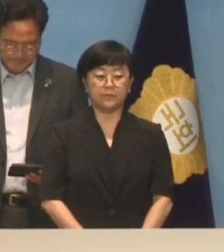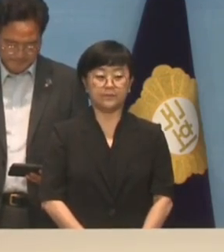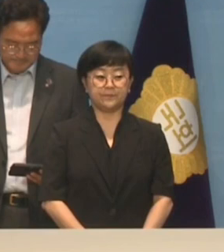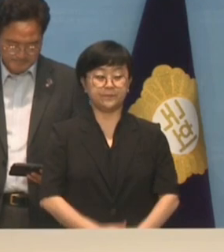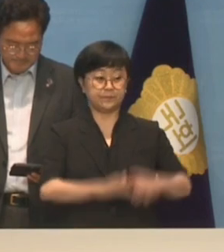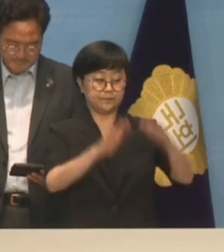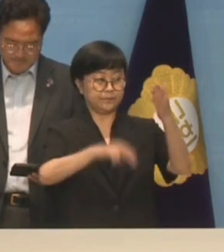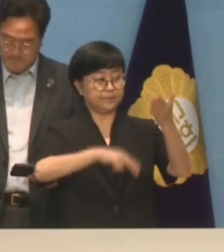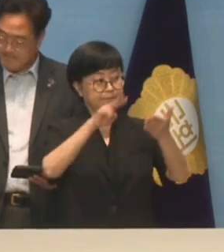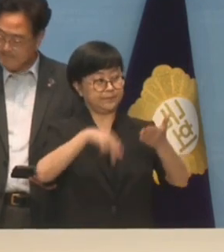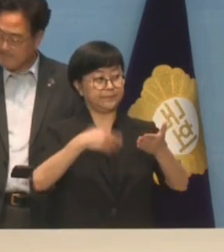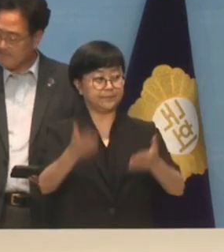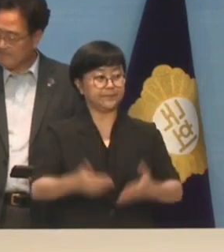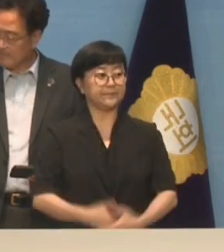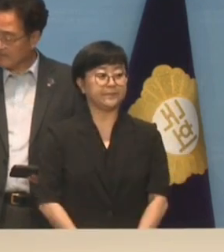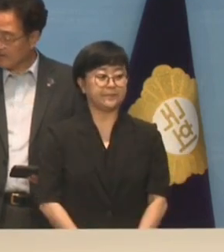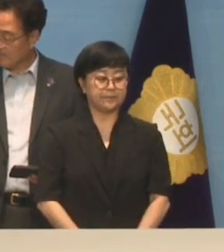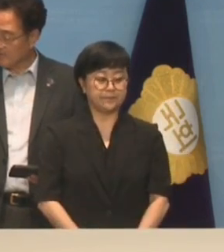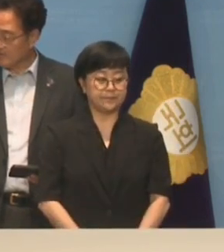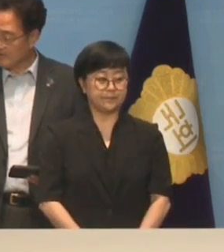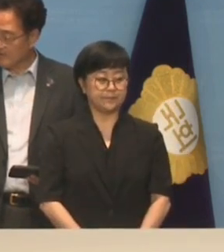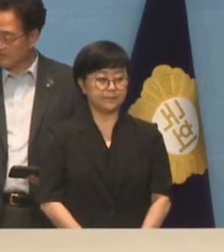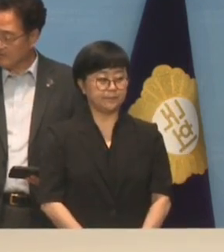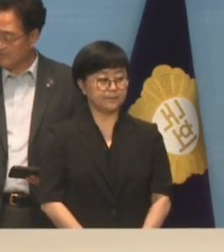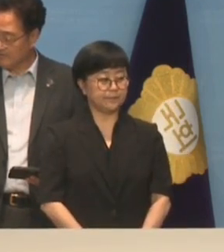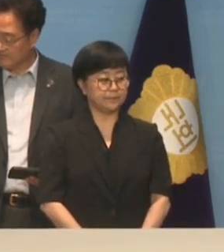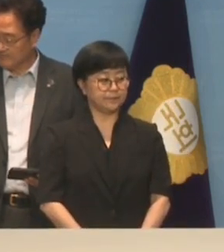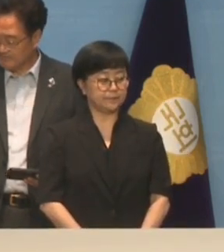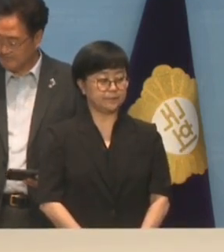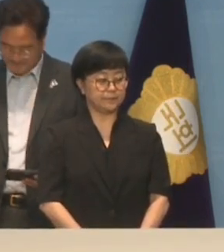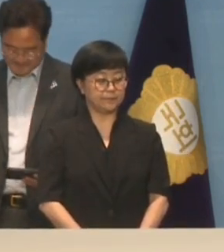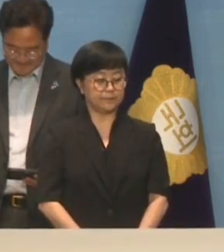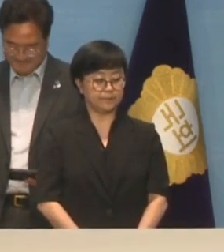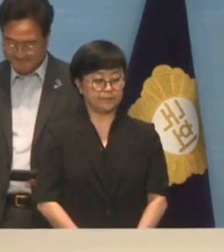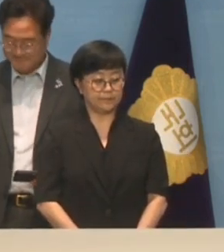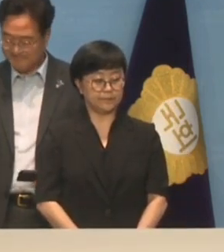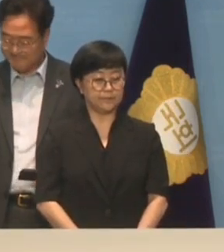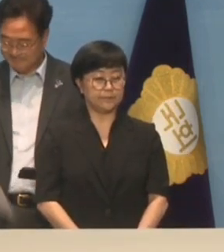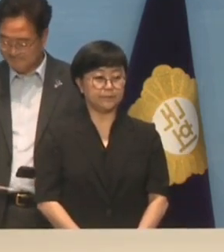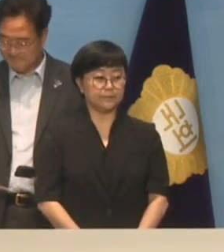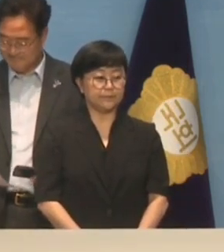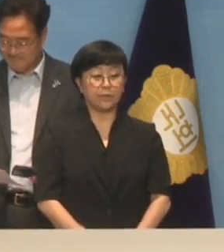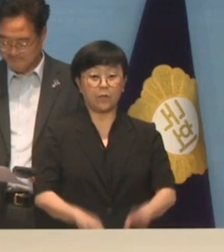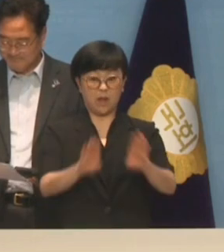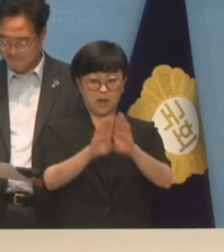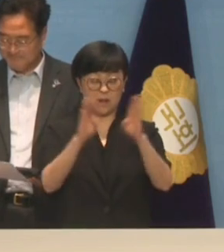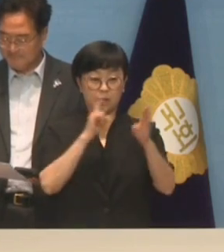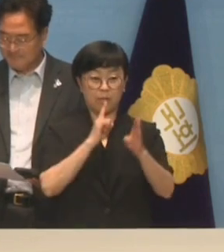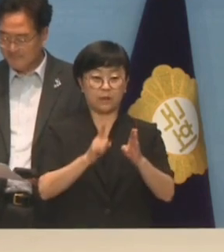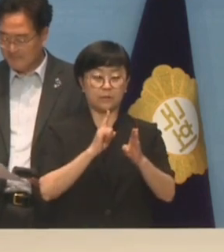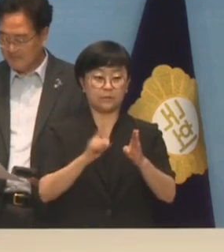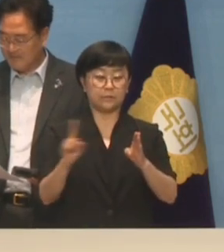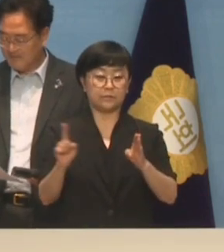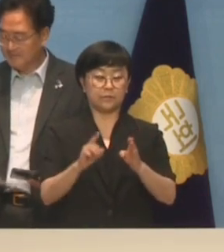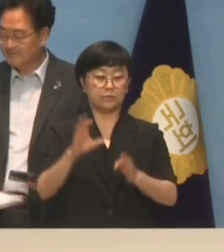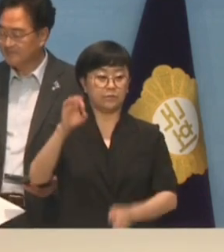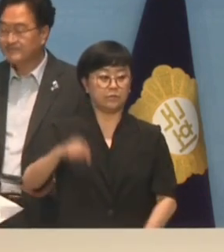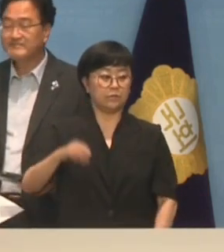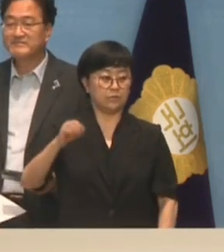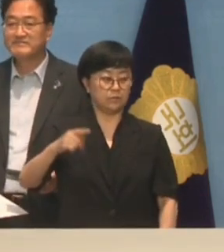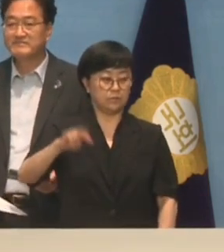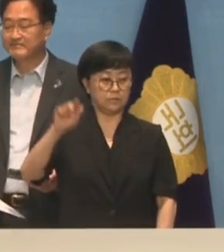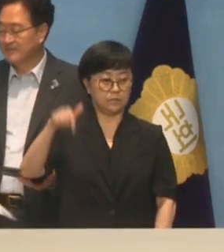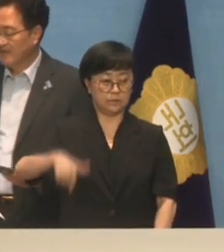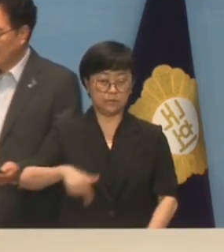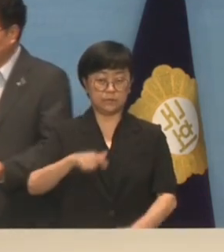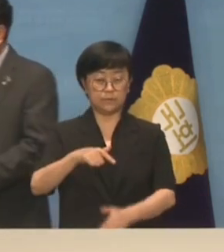그러면 기자회견문을 바로 낭독하도록 하겠습니다. 네. 죄송합니다. 여는 말씀을 우원식 의원님으로부터